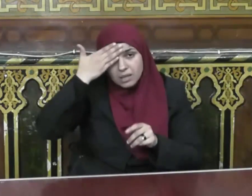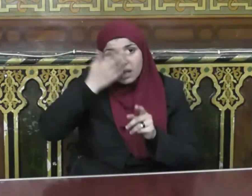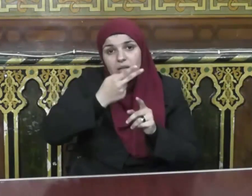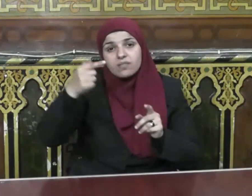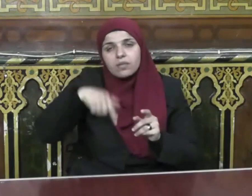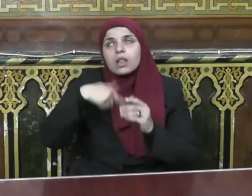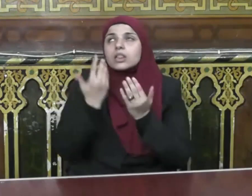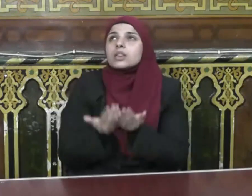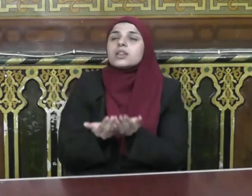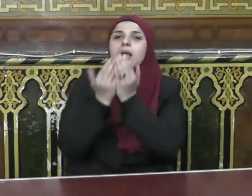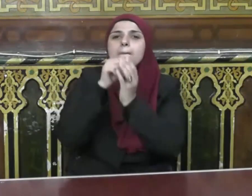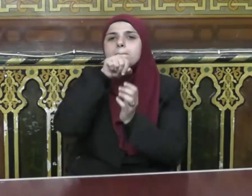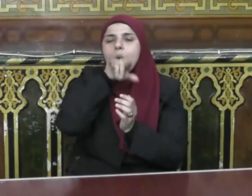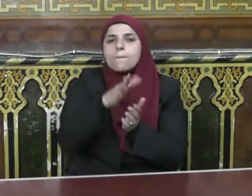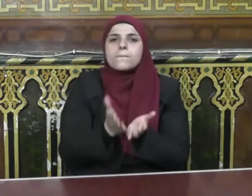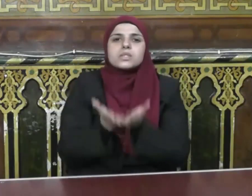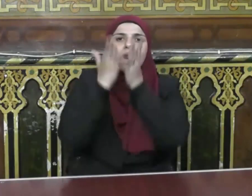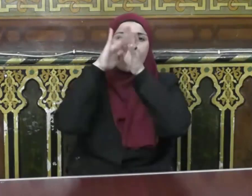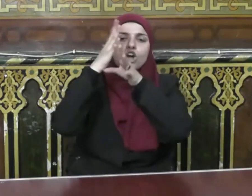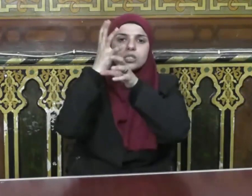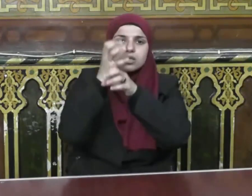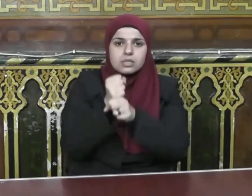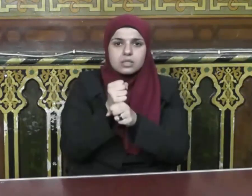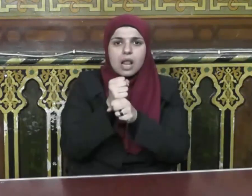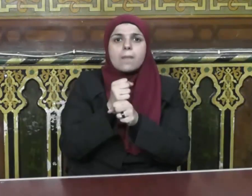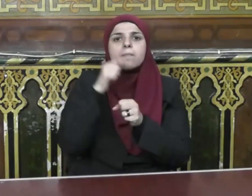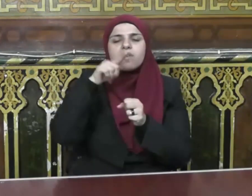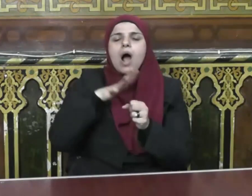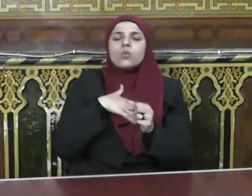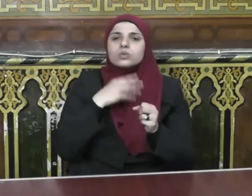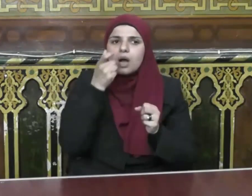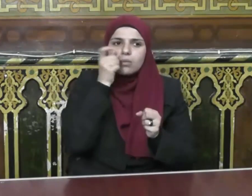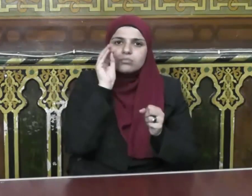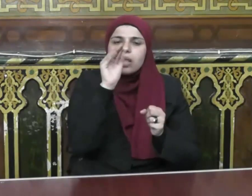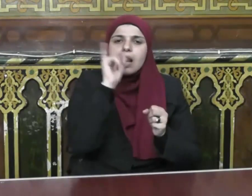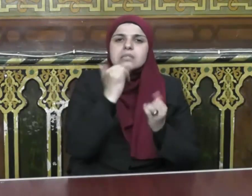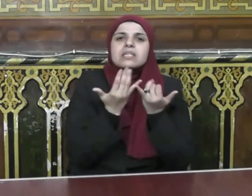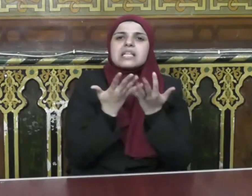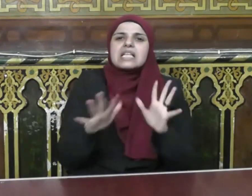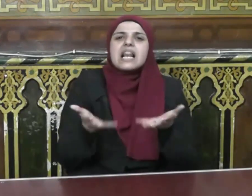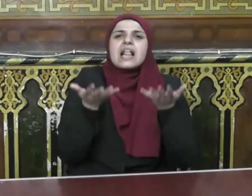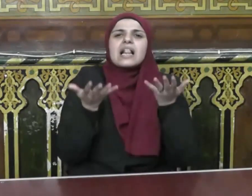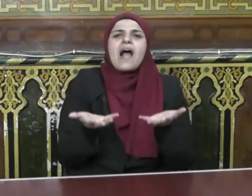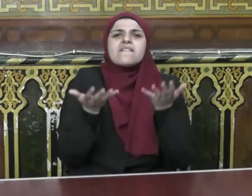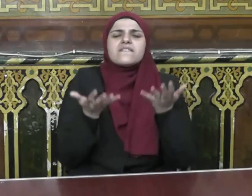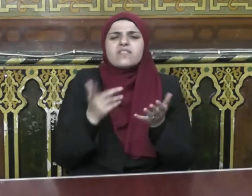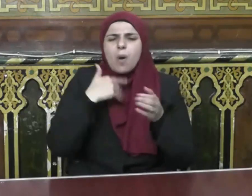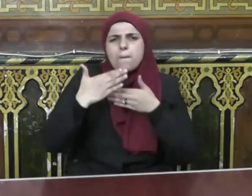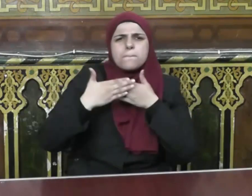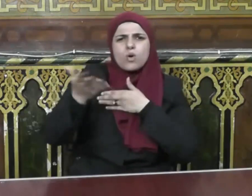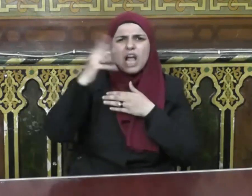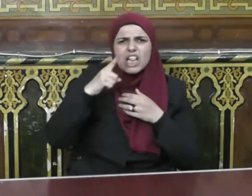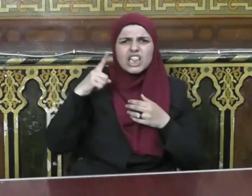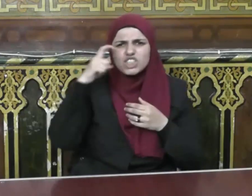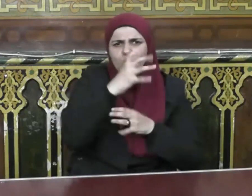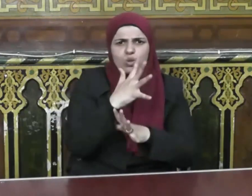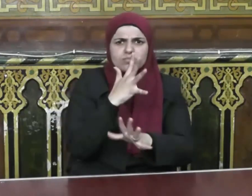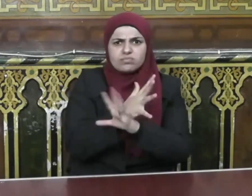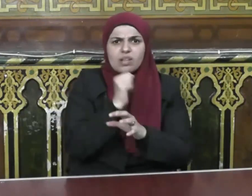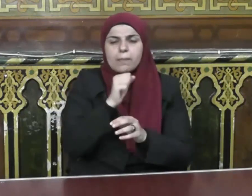النبي صلى الله عليه وسلم إلى التيسير والتخفيف، والبعد عن التشدد. فقال صلى